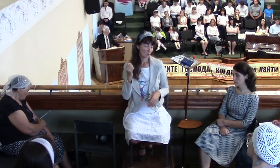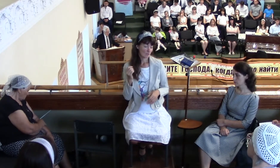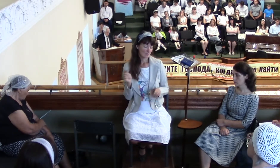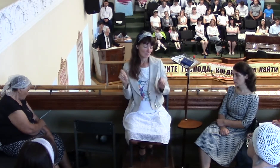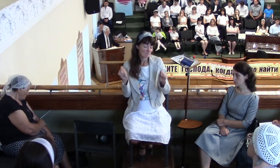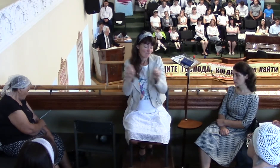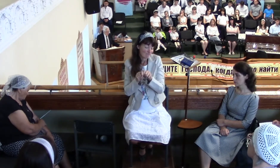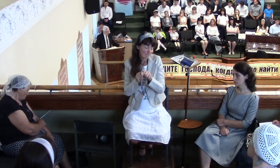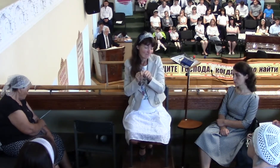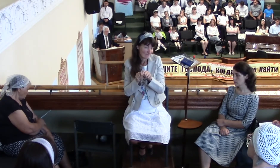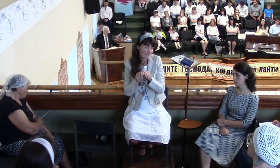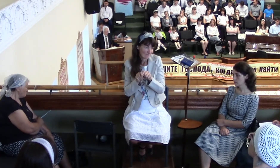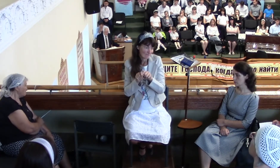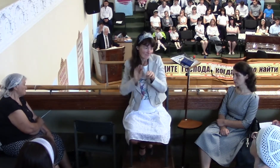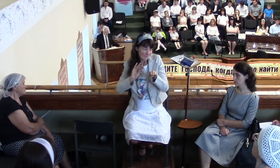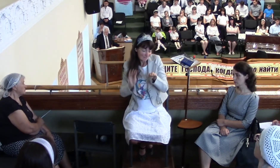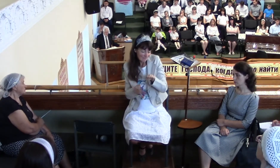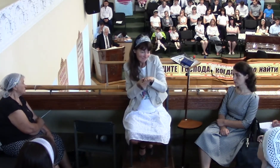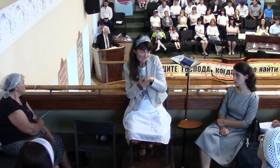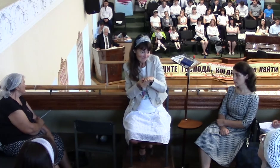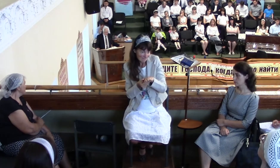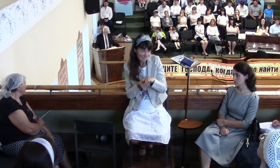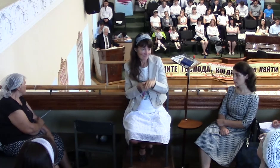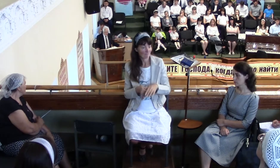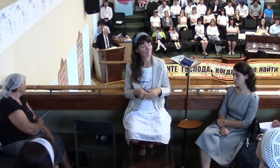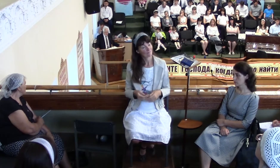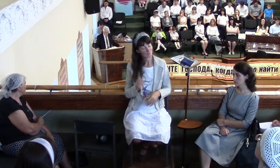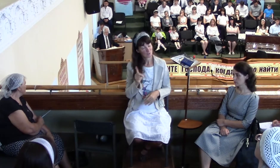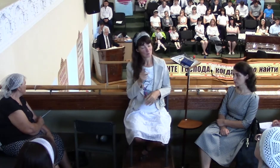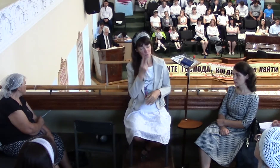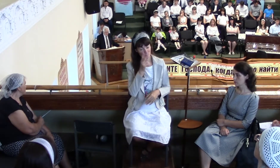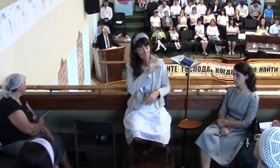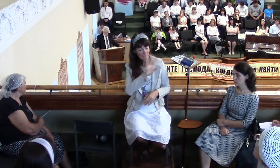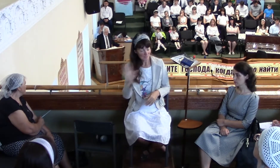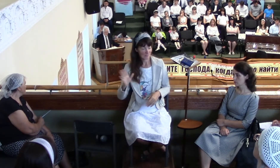листьями, поясание сделать, чтобы не видно было нашей духовной наготы.